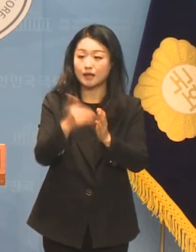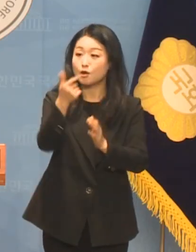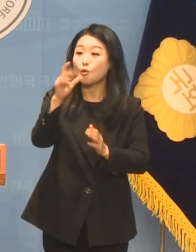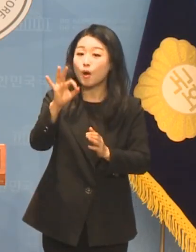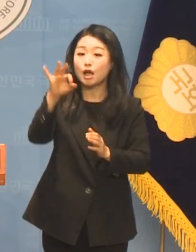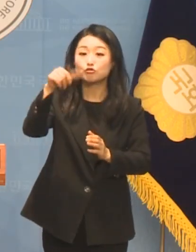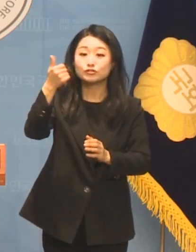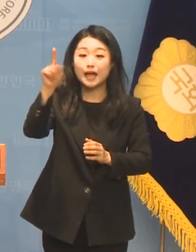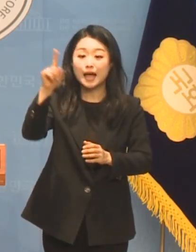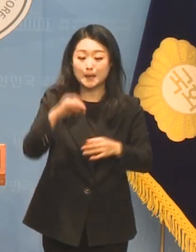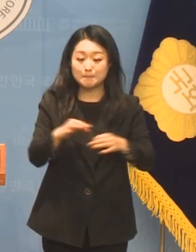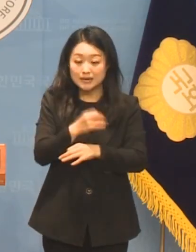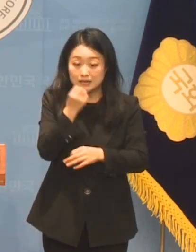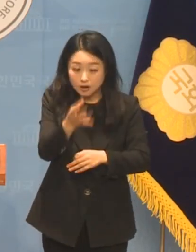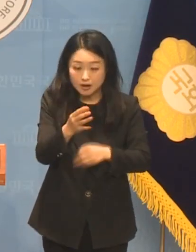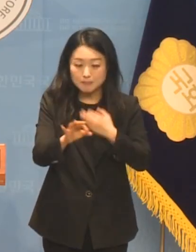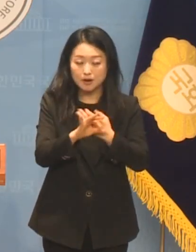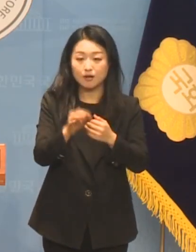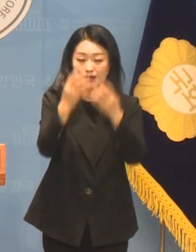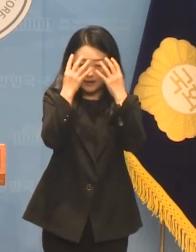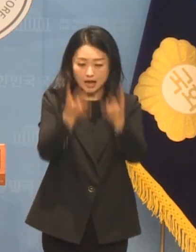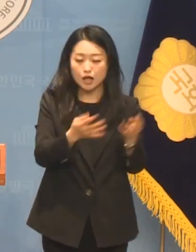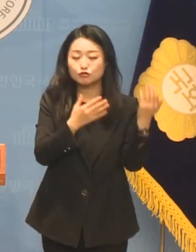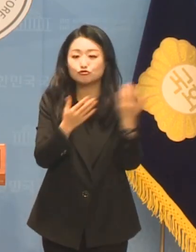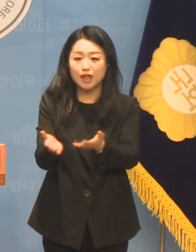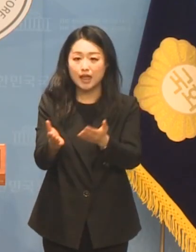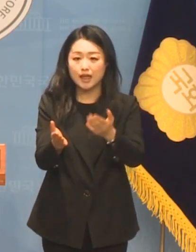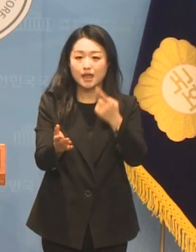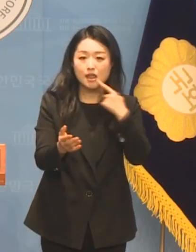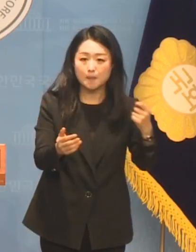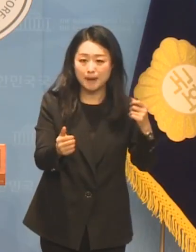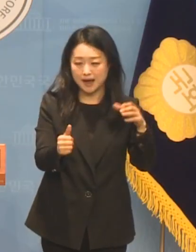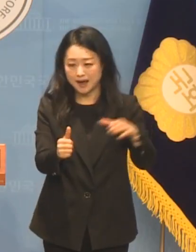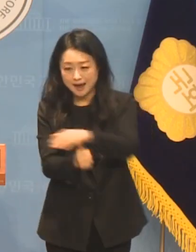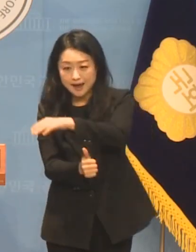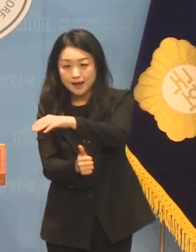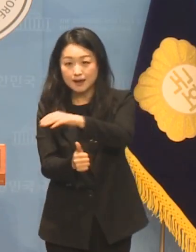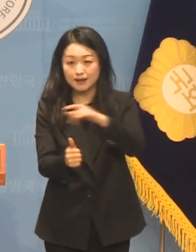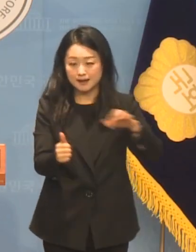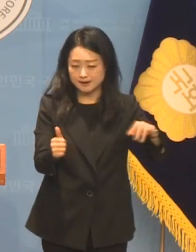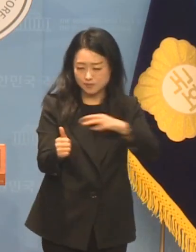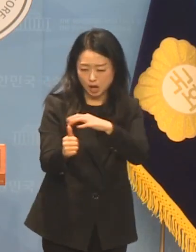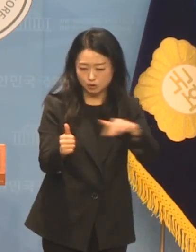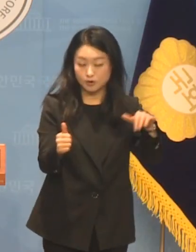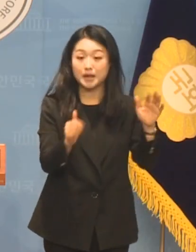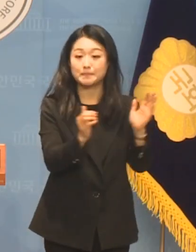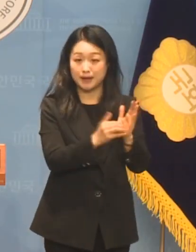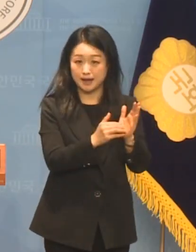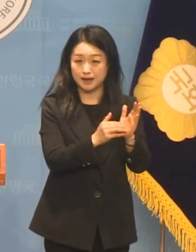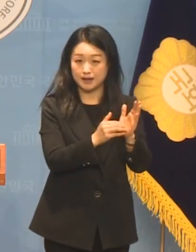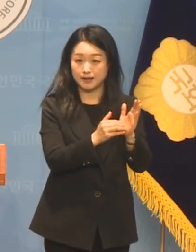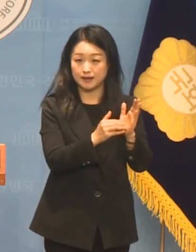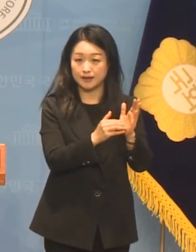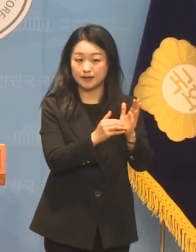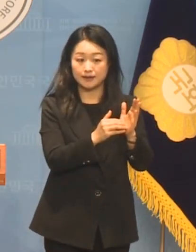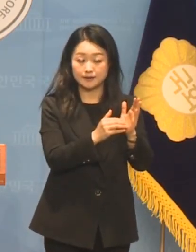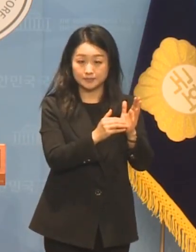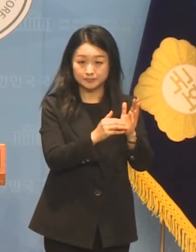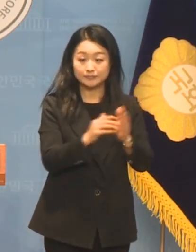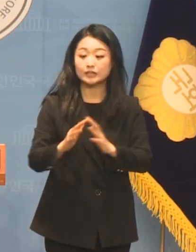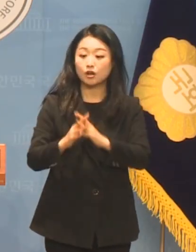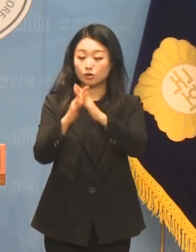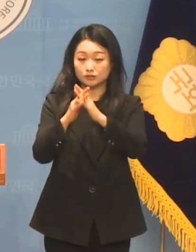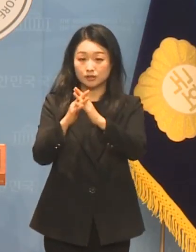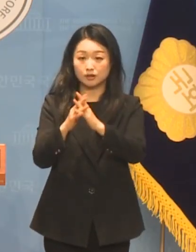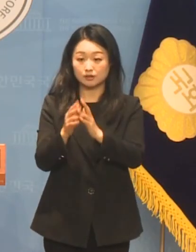비리 사실을 진술하면 풀어주겠다며 불법적인 회유와 협박을 하기도 하였습니다.